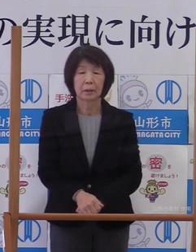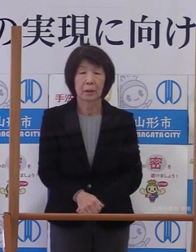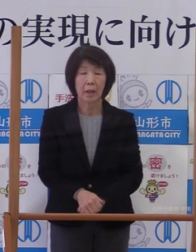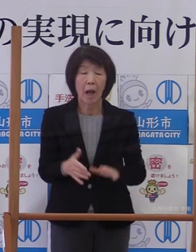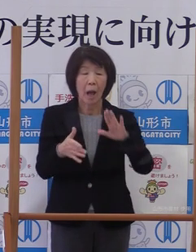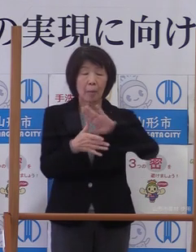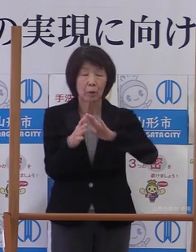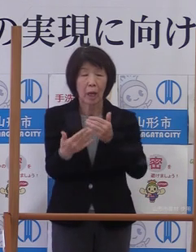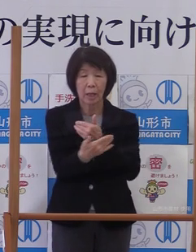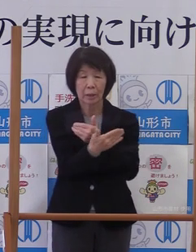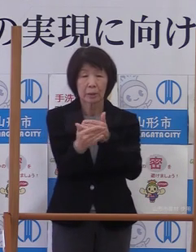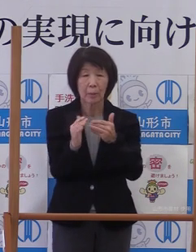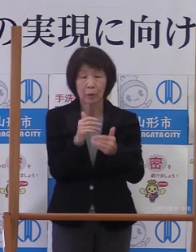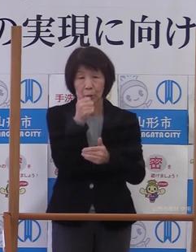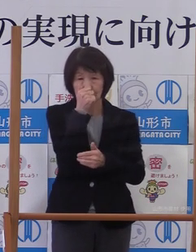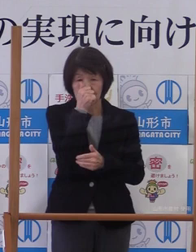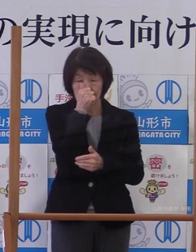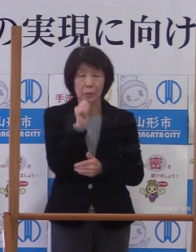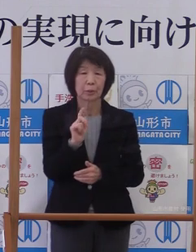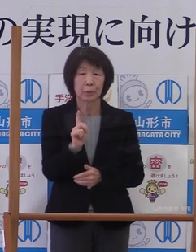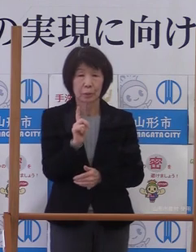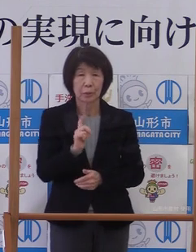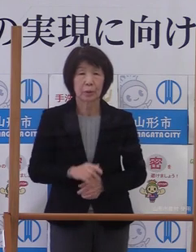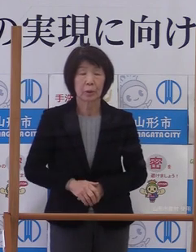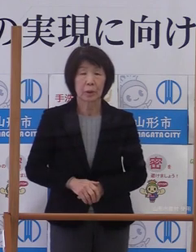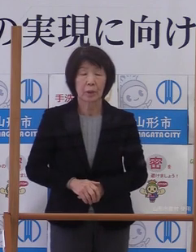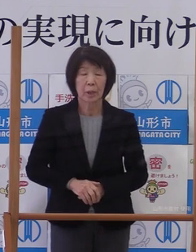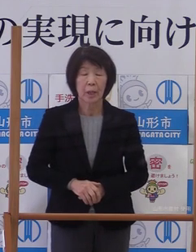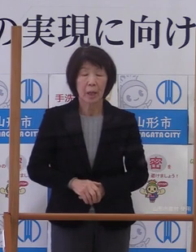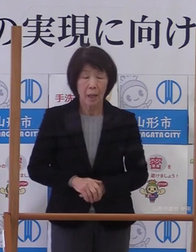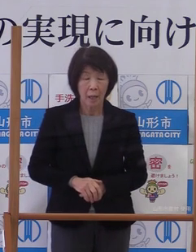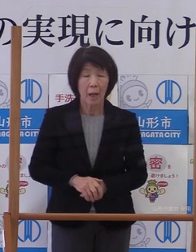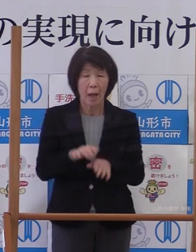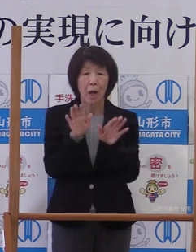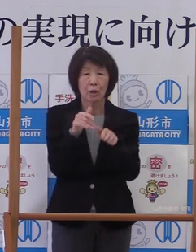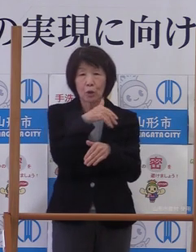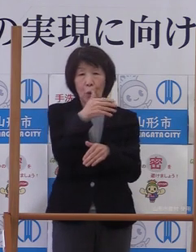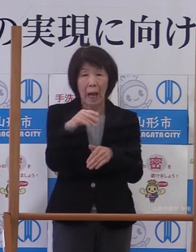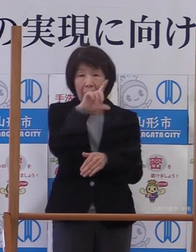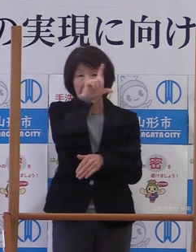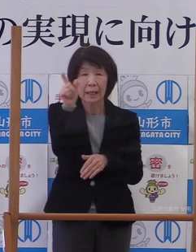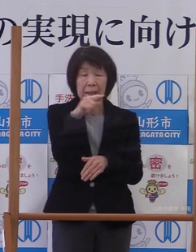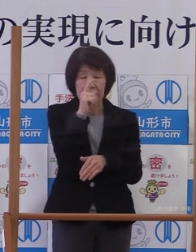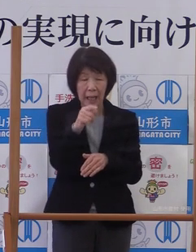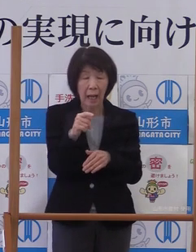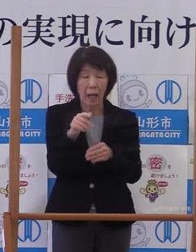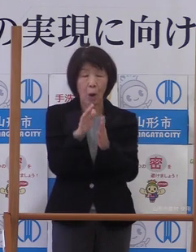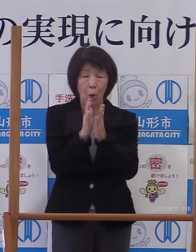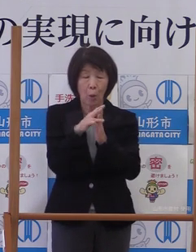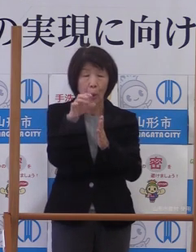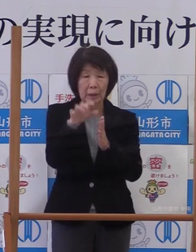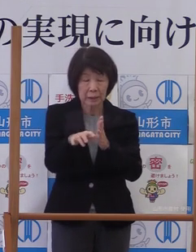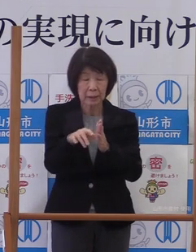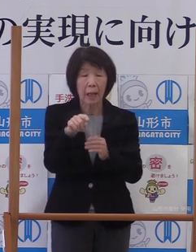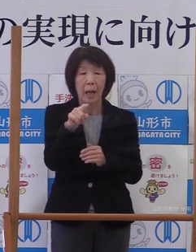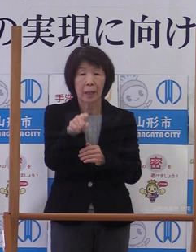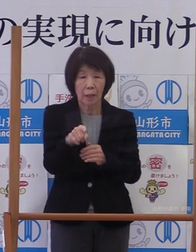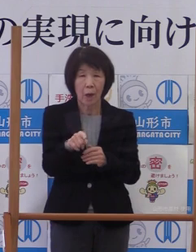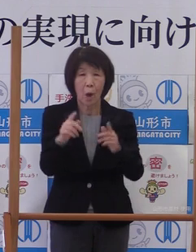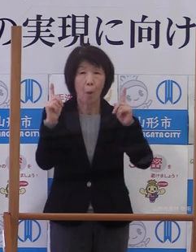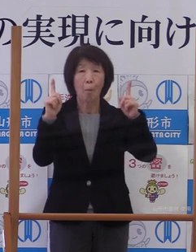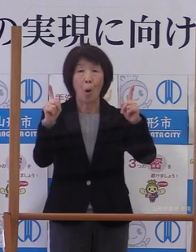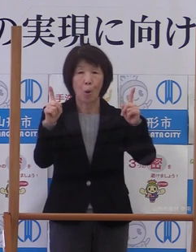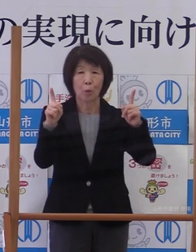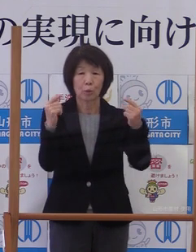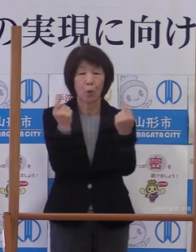文化財保護の充実では、町会合算領所部が所有する県指定文化財随神門の保